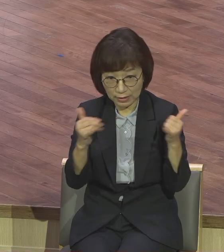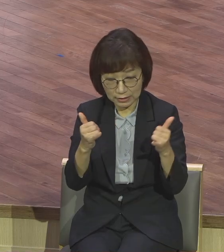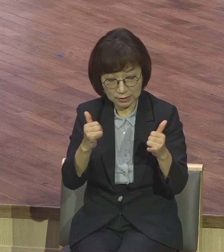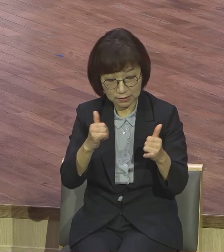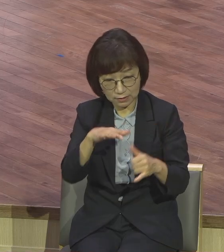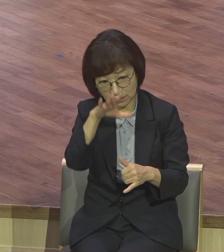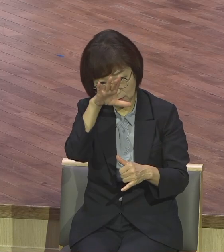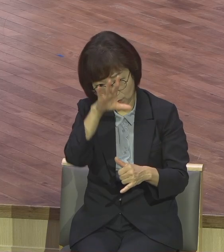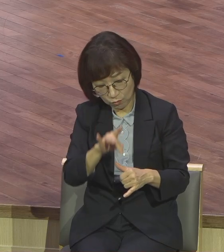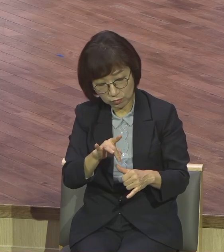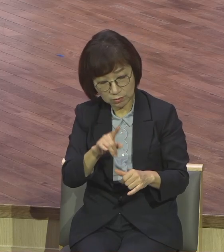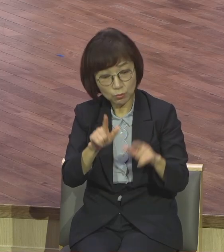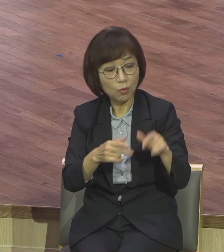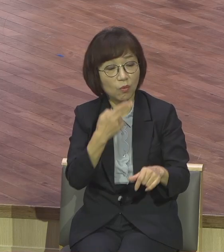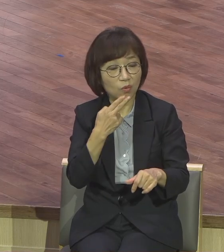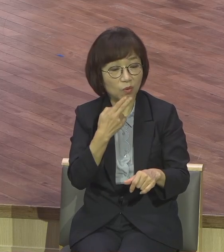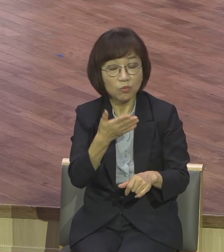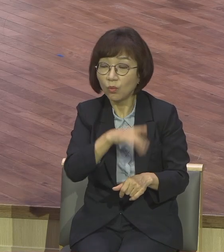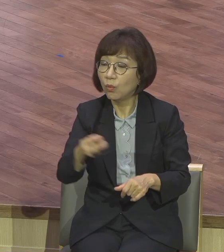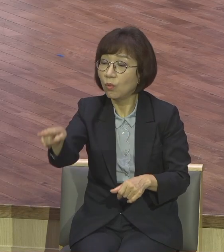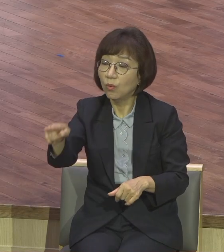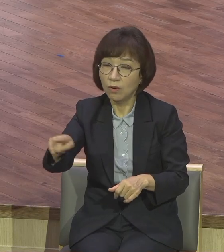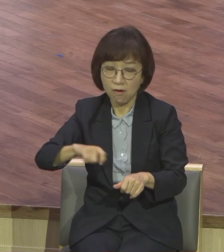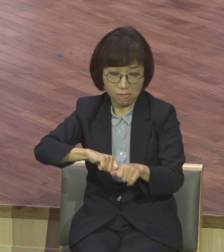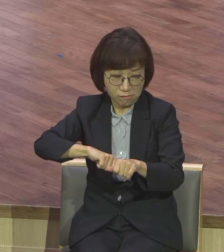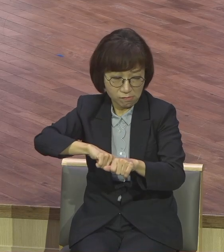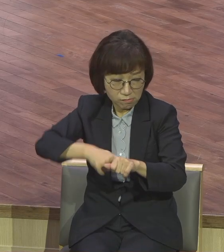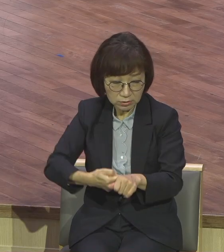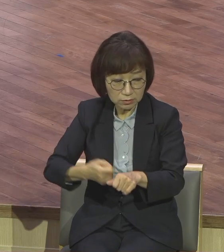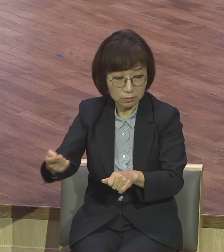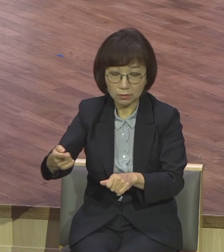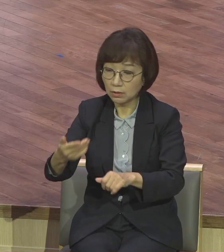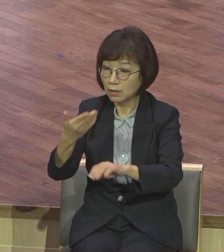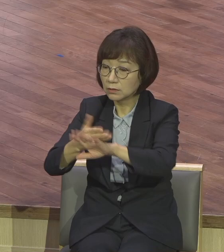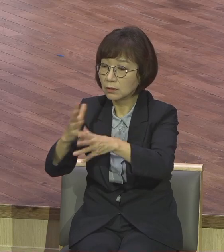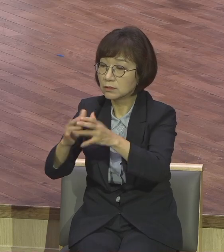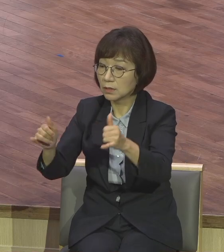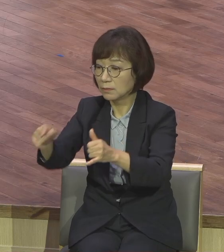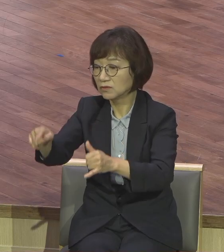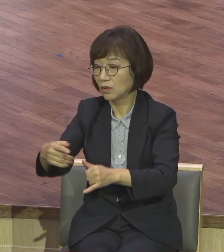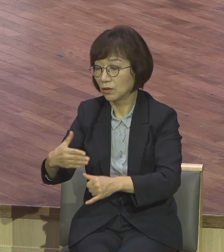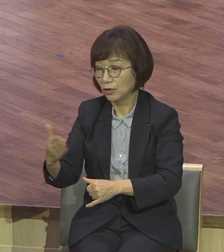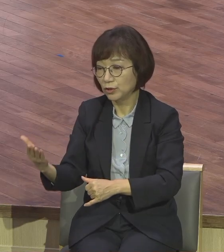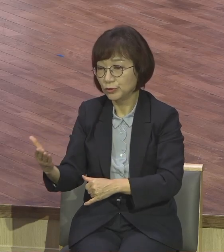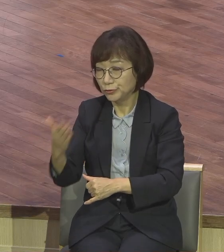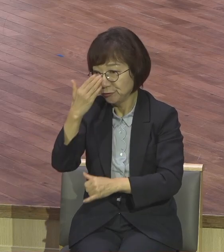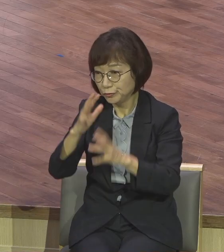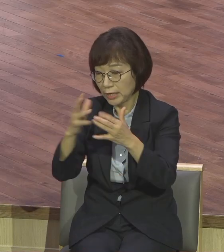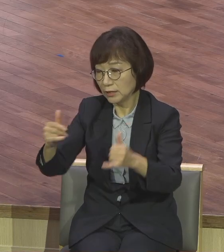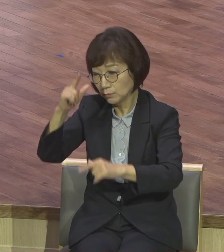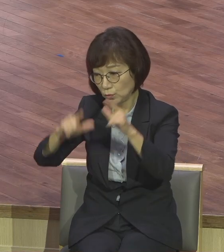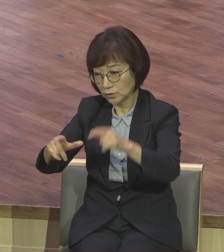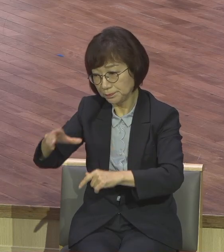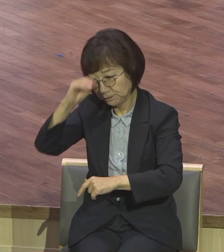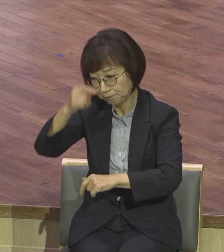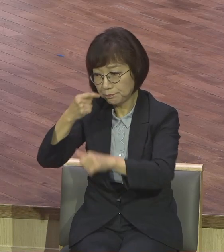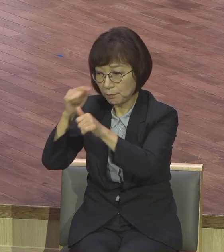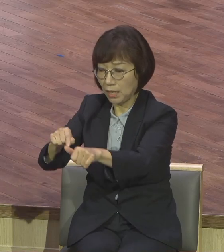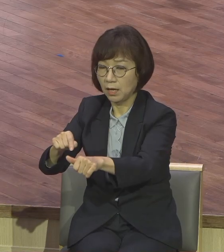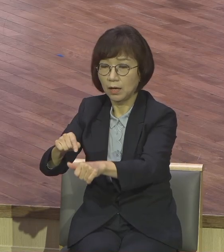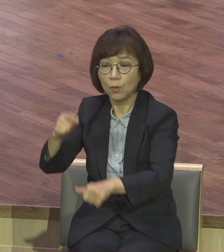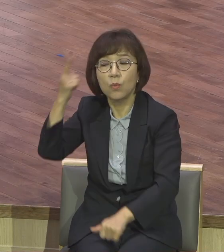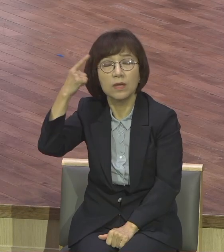유대인답게 살지 아니하면서 어찌해서 억지로 이방인을 유대인답게 살라 하려 하느냐 하였노라.